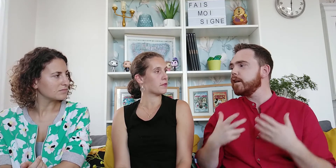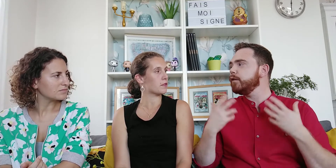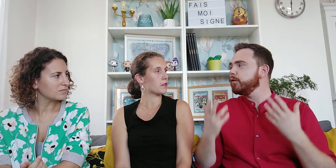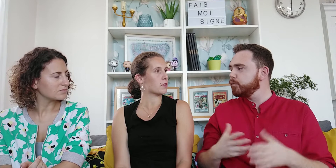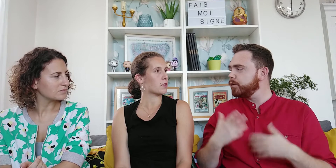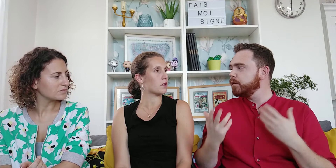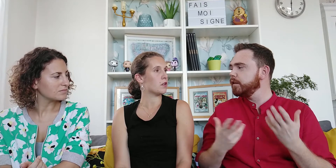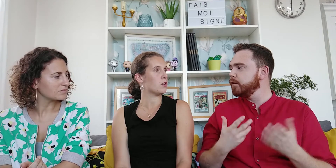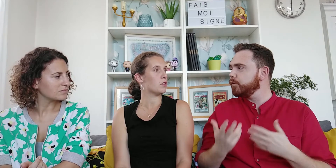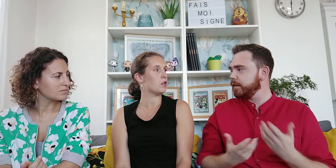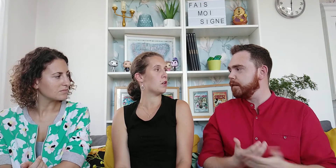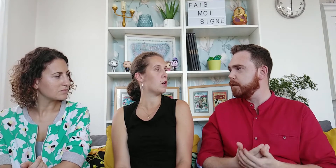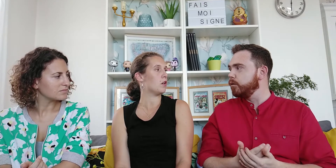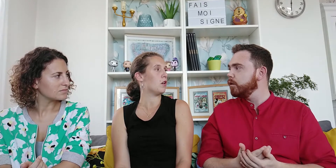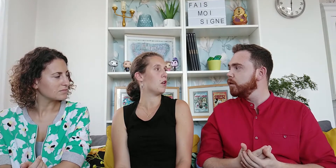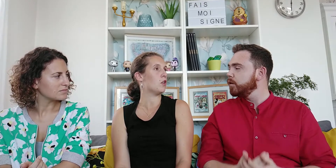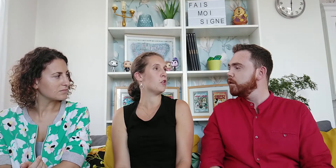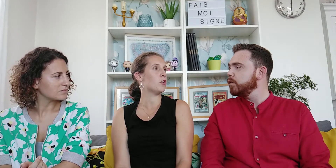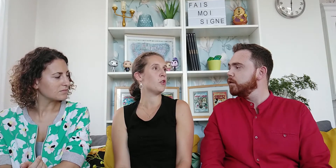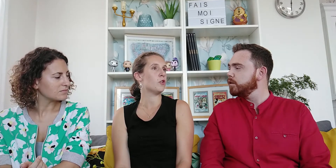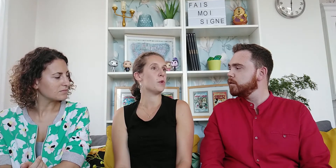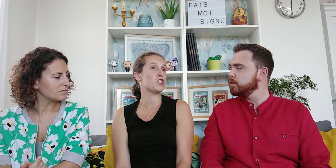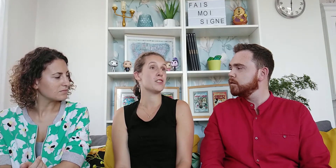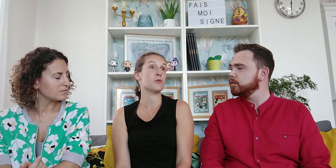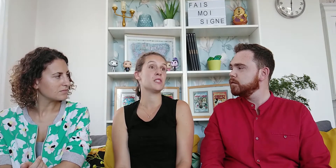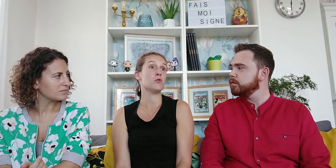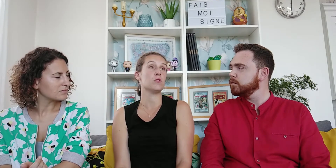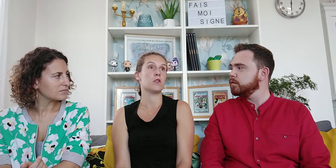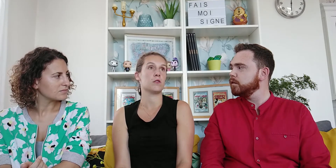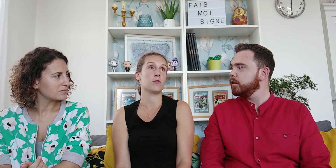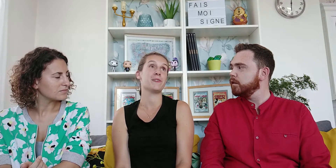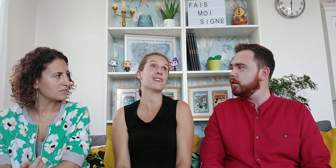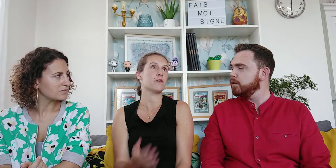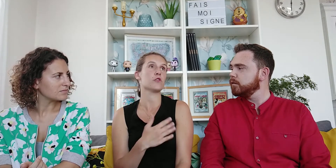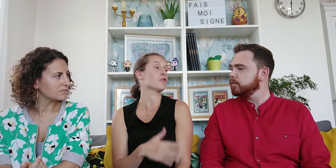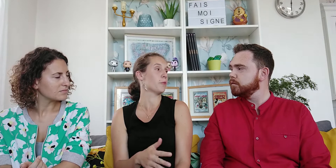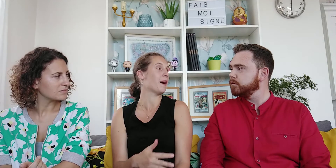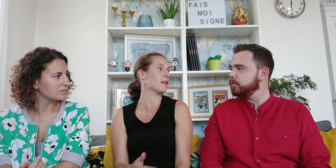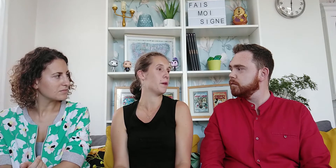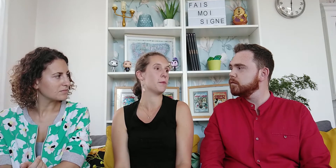déjà depuis un certain temps? J'ai été au Petit Loup bien avant d'en entendre parler,